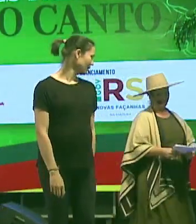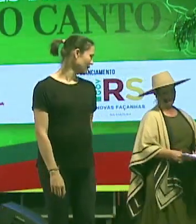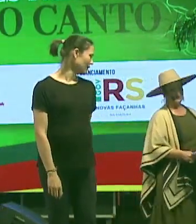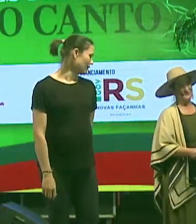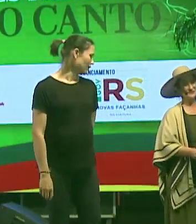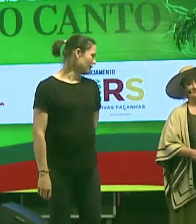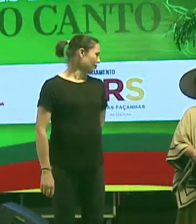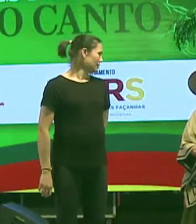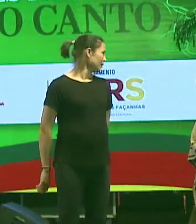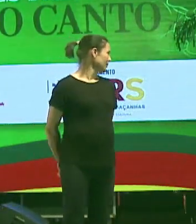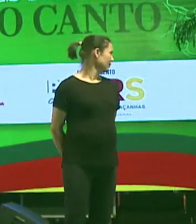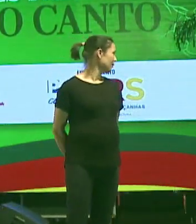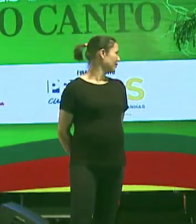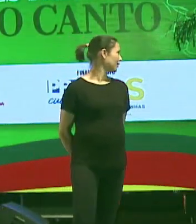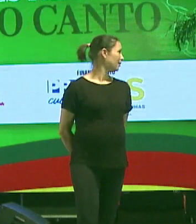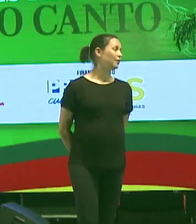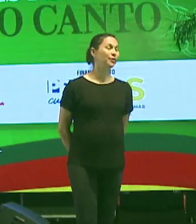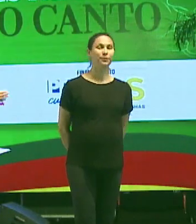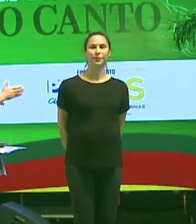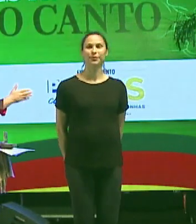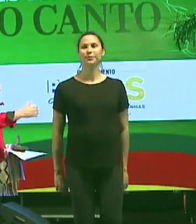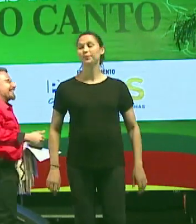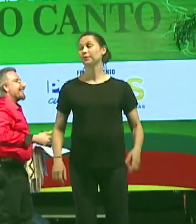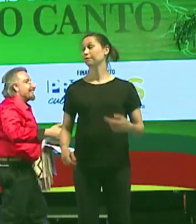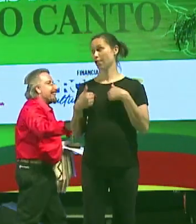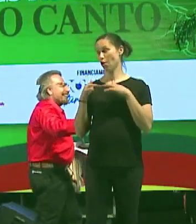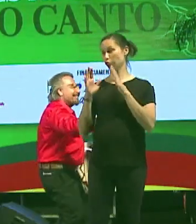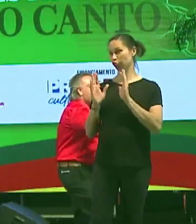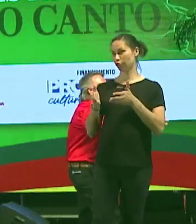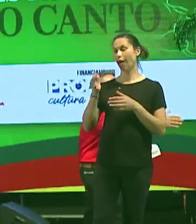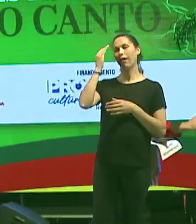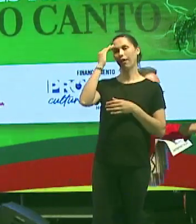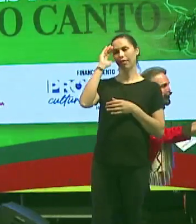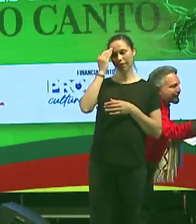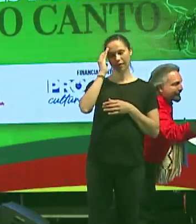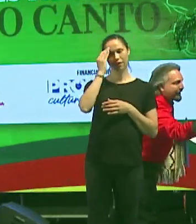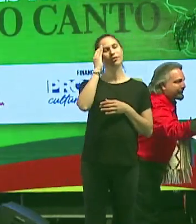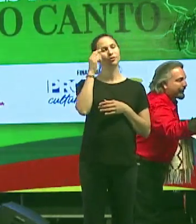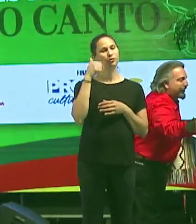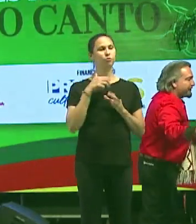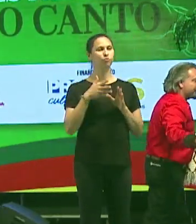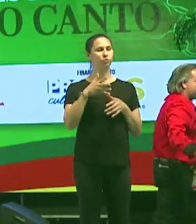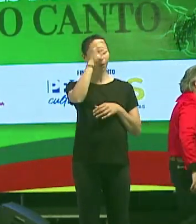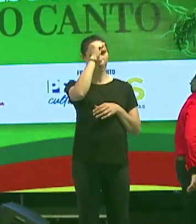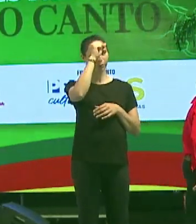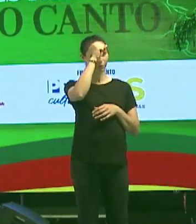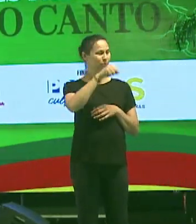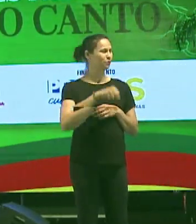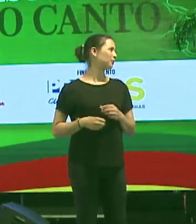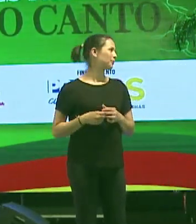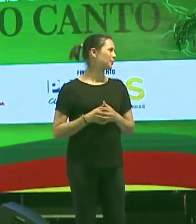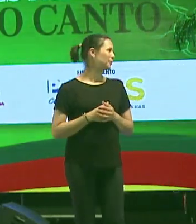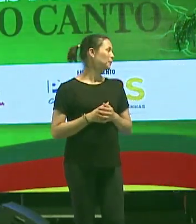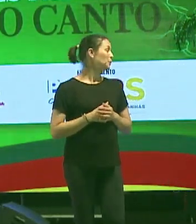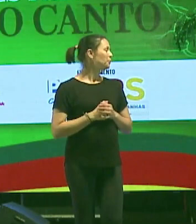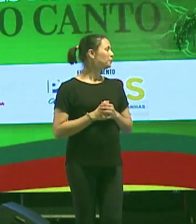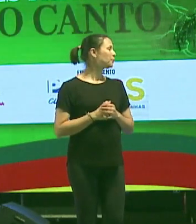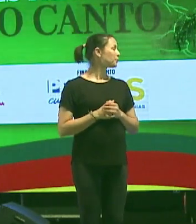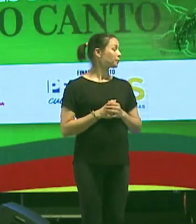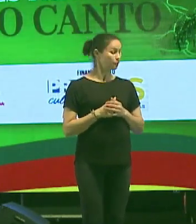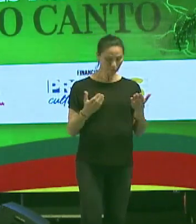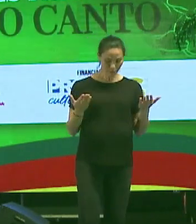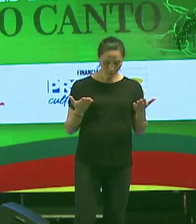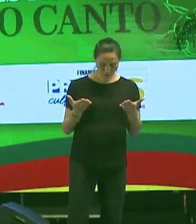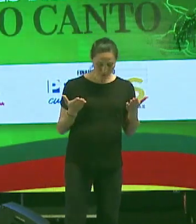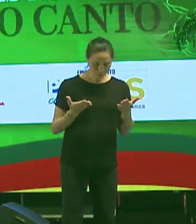Jean, viu como eu estou começando a entender das coisas? Olha aí, meu irmão, parabéns para ti, viu? Olha aí. Bom, a gente vai